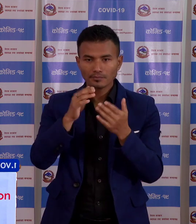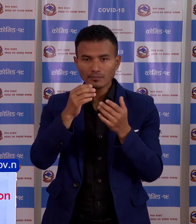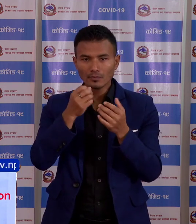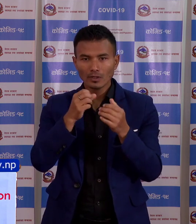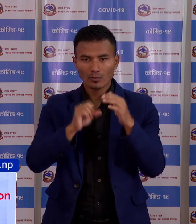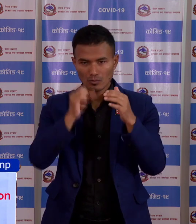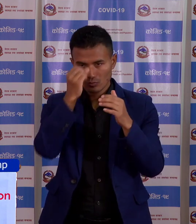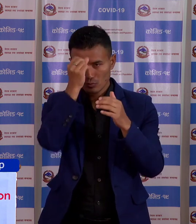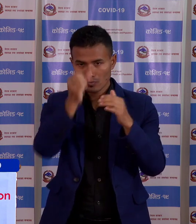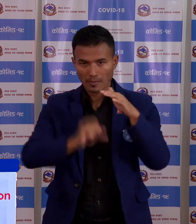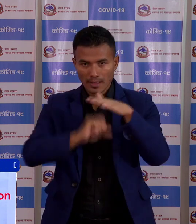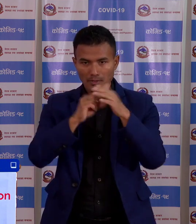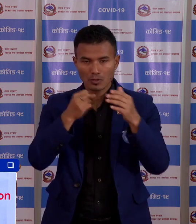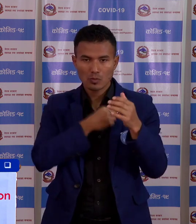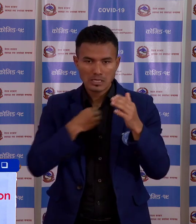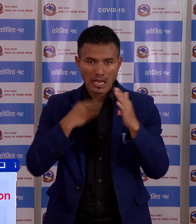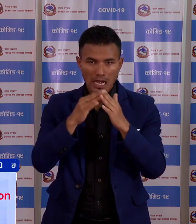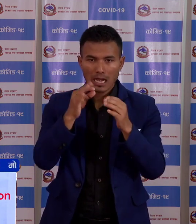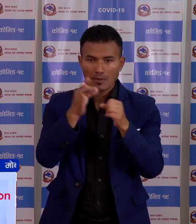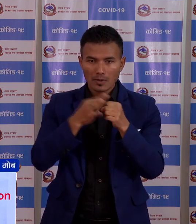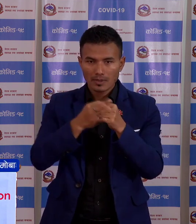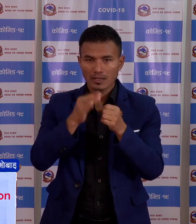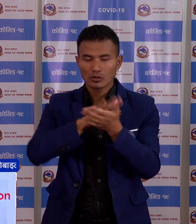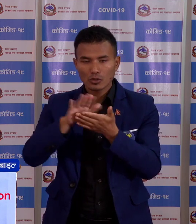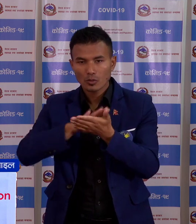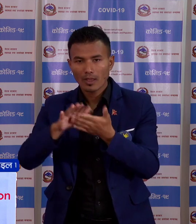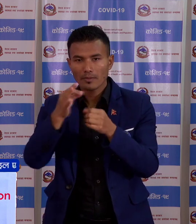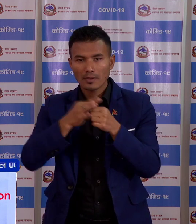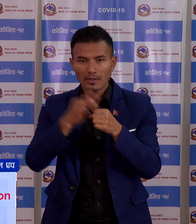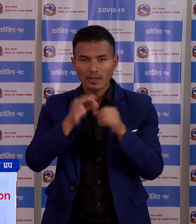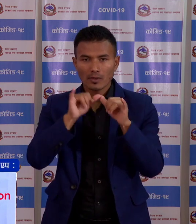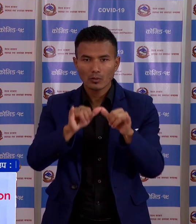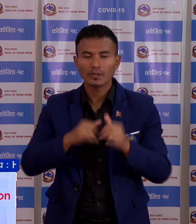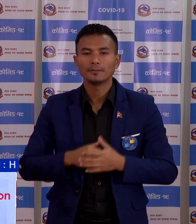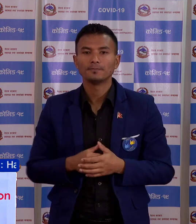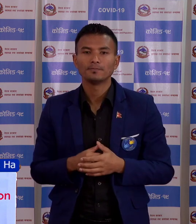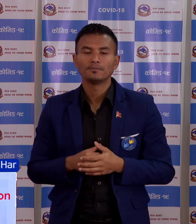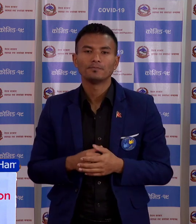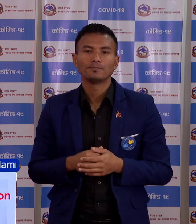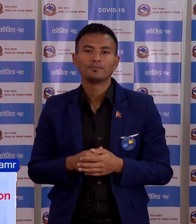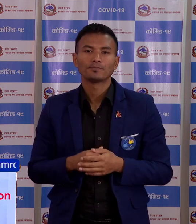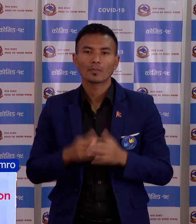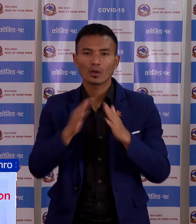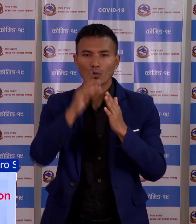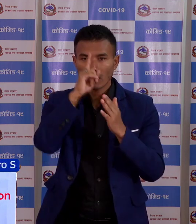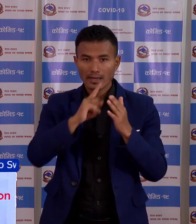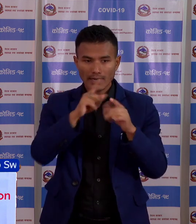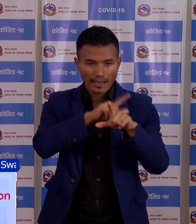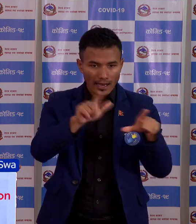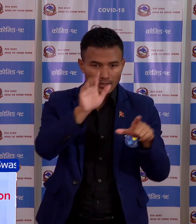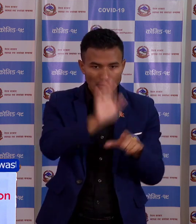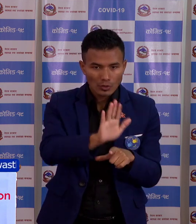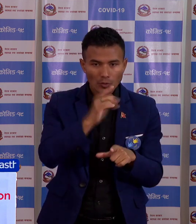को कीट हरु को बेवस्थापन गरने कुरा सरसफाई को बेवस्था मिलाउने क्वारेंटाइन खाली